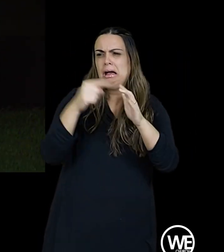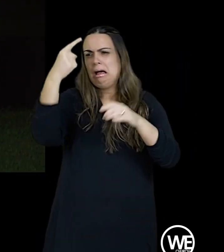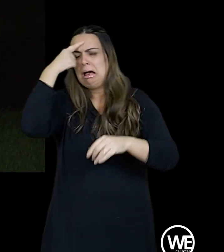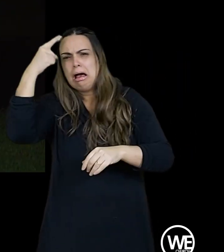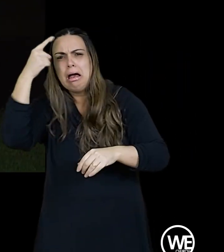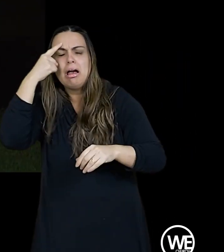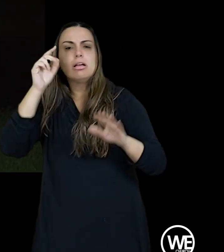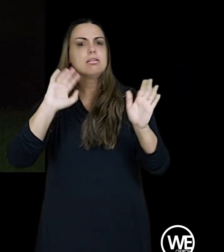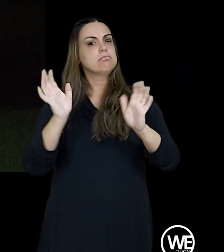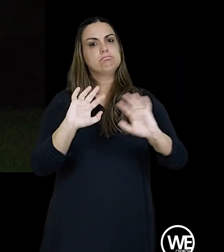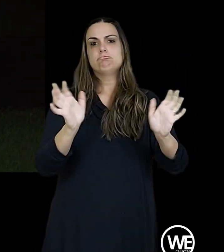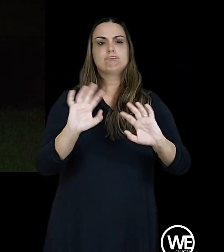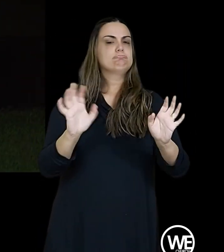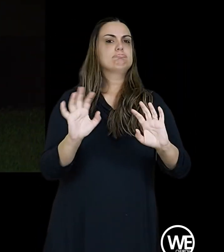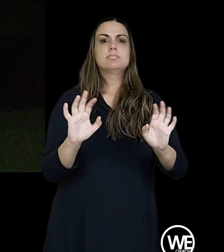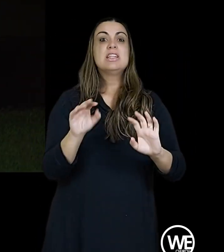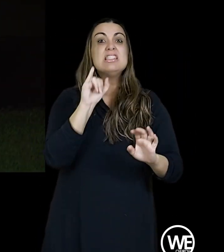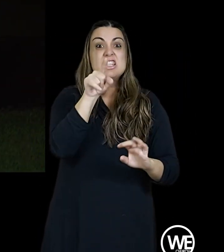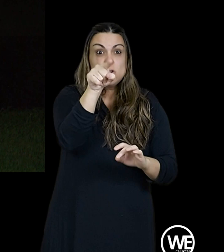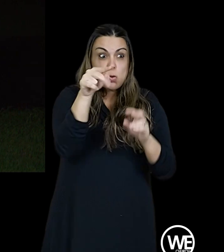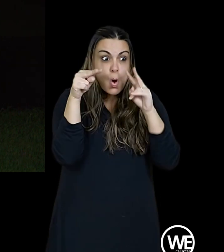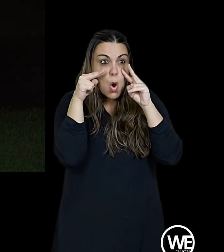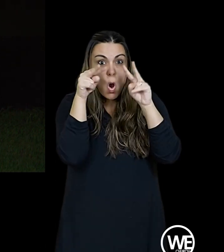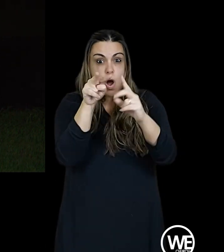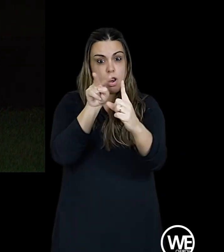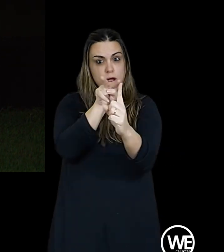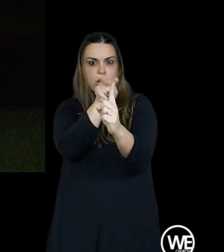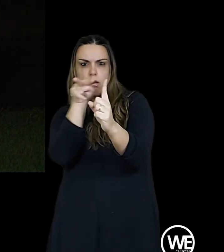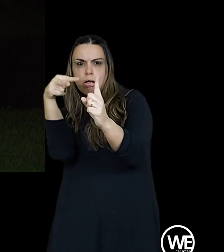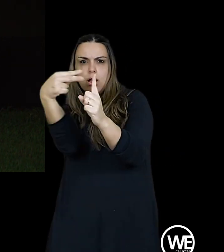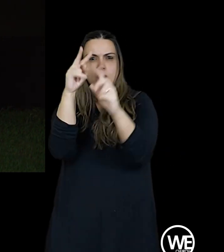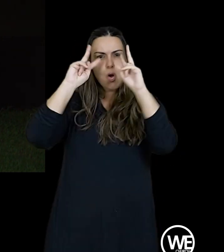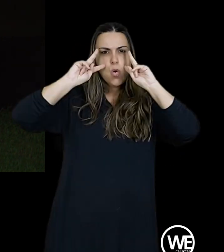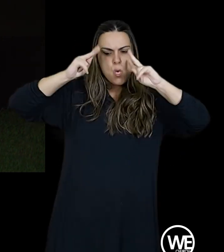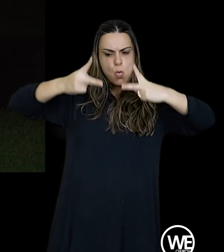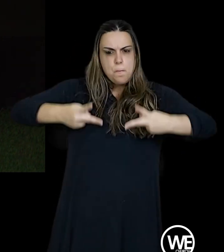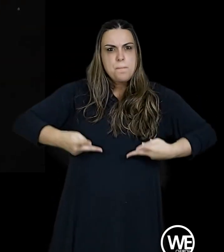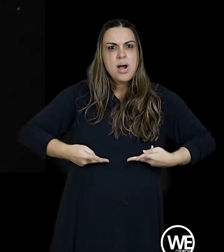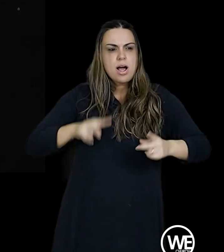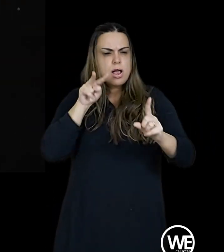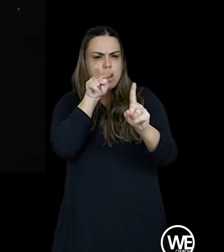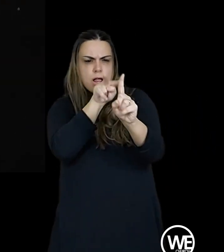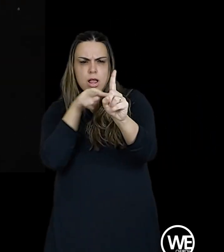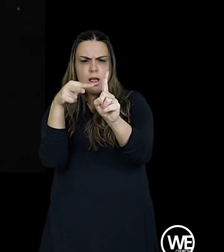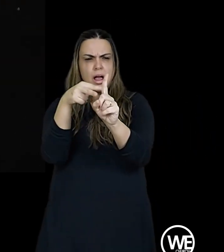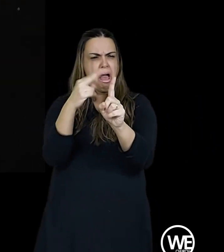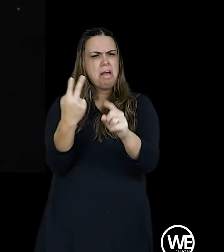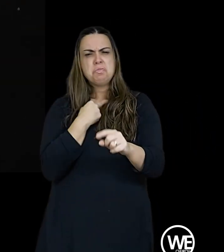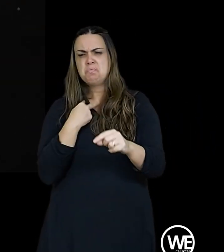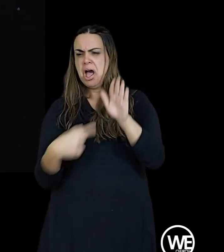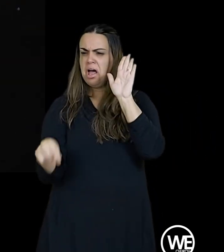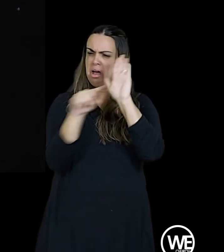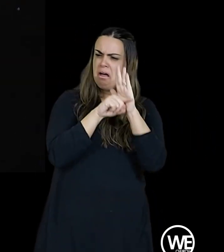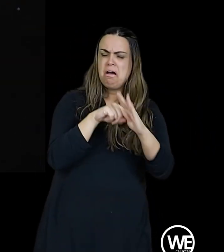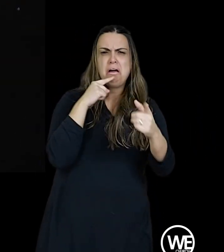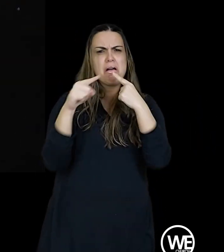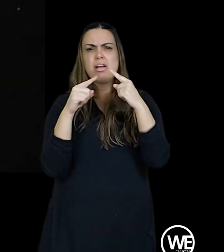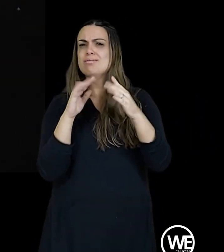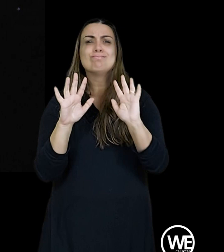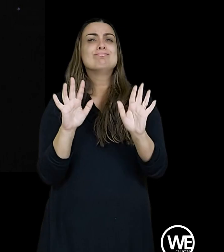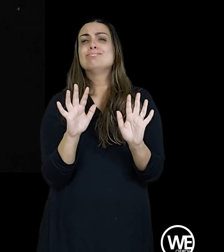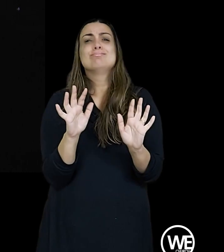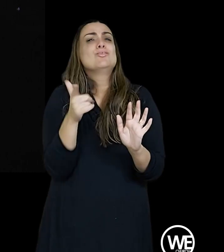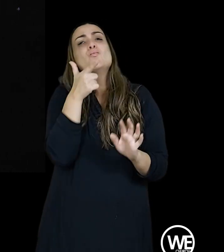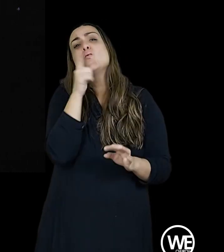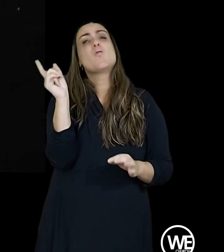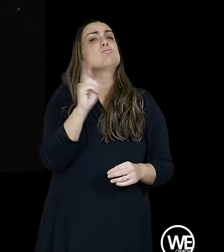você olhar os seus problemas na perspectiva humana, sua esperança em resolver o problema não passa